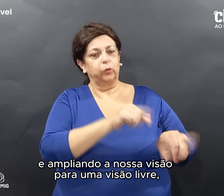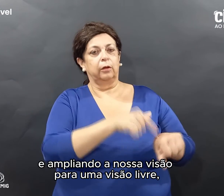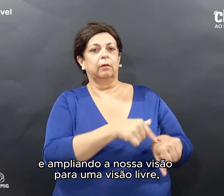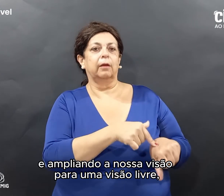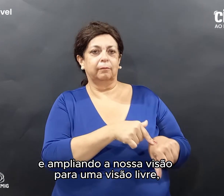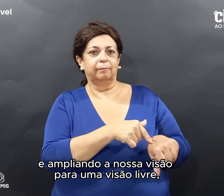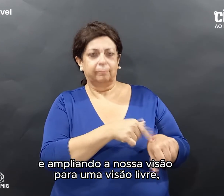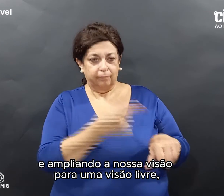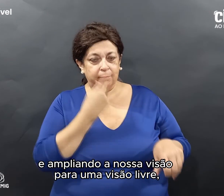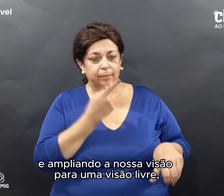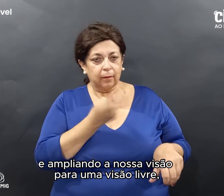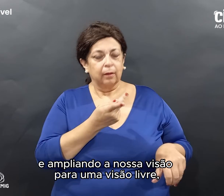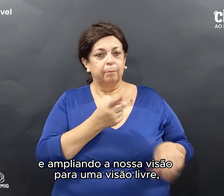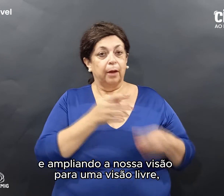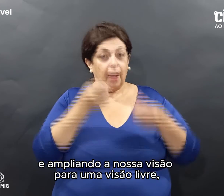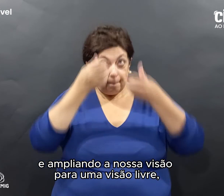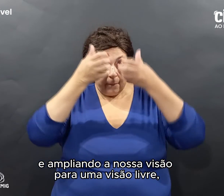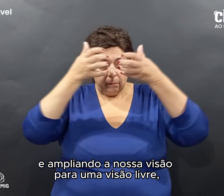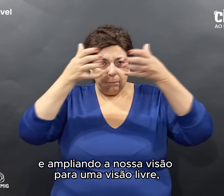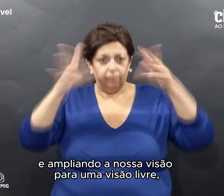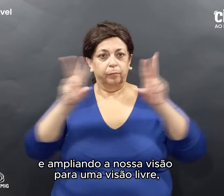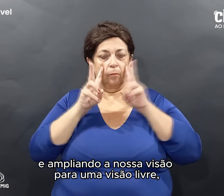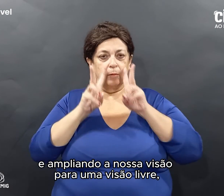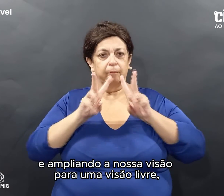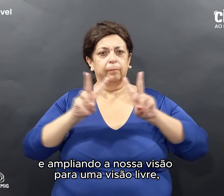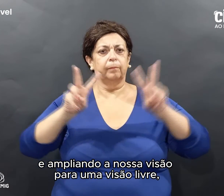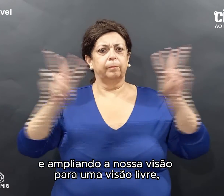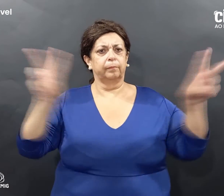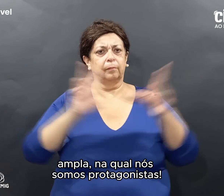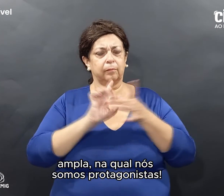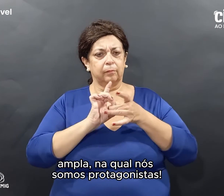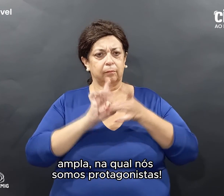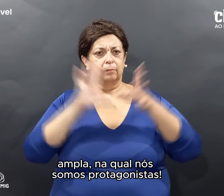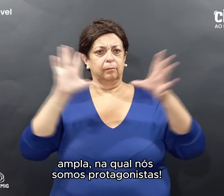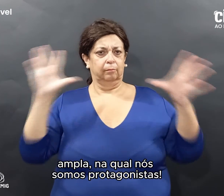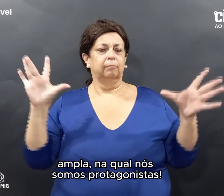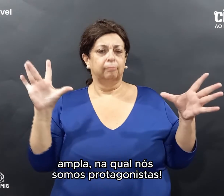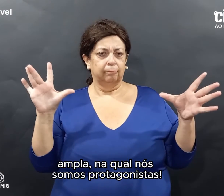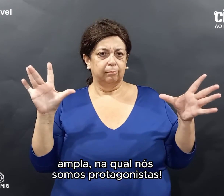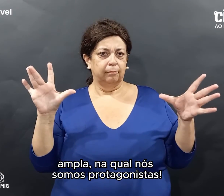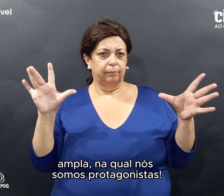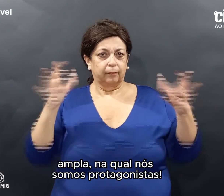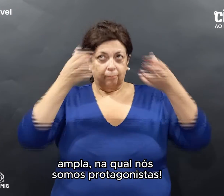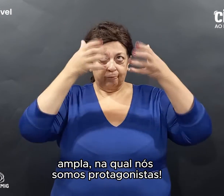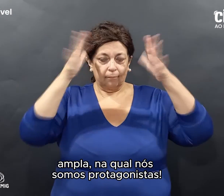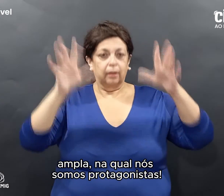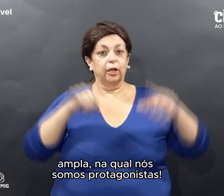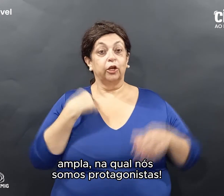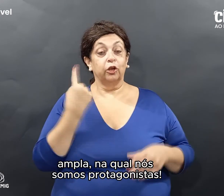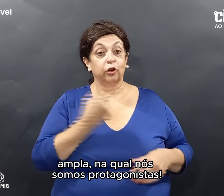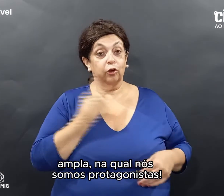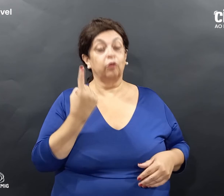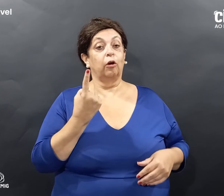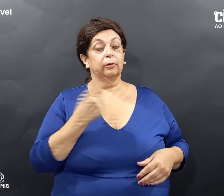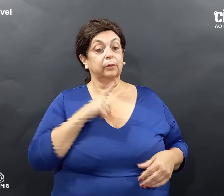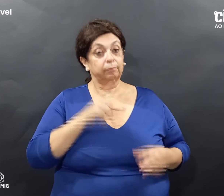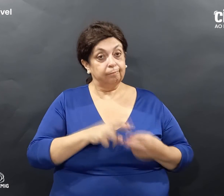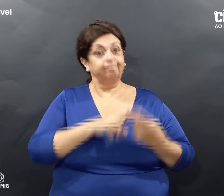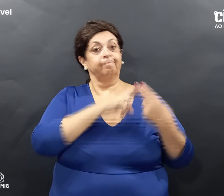e ampliando a nossa visão para uma visão livre, ampla, na qual nós somos